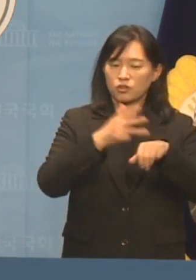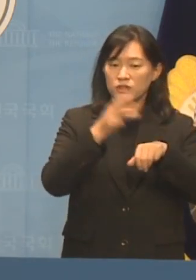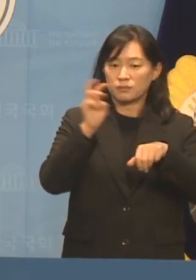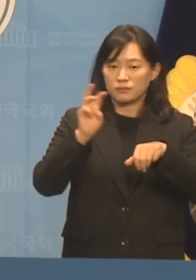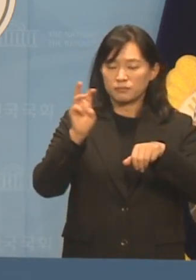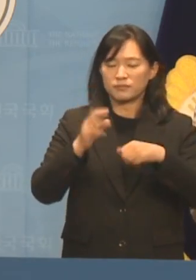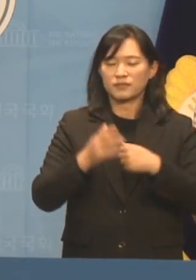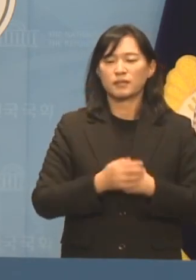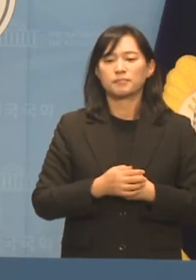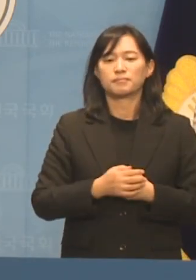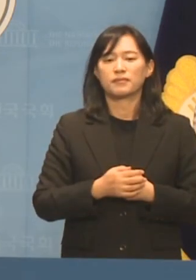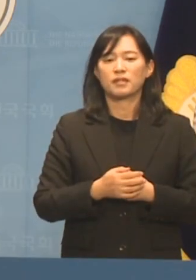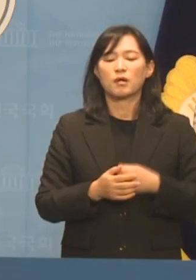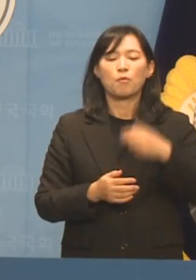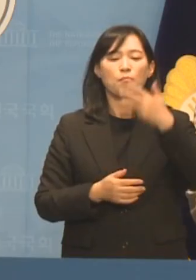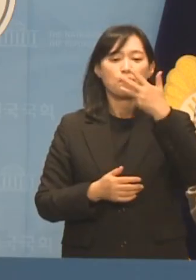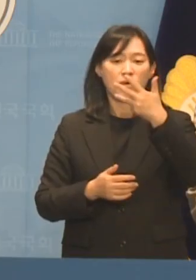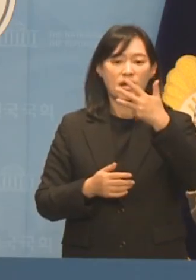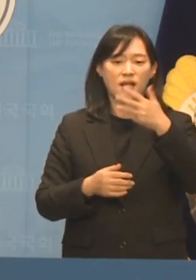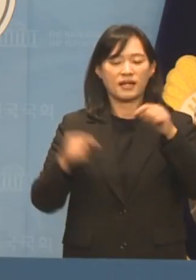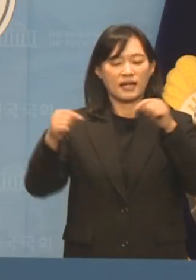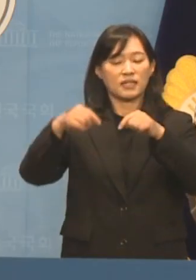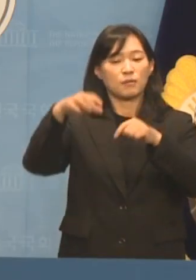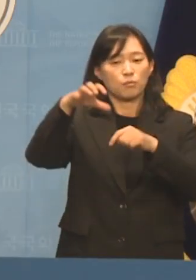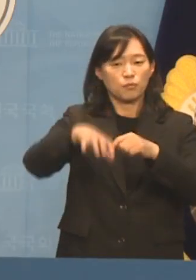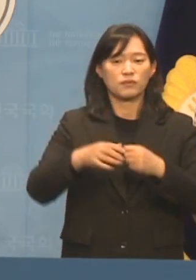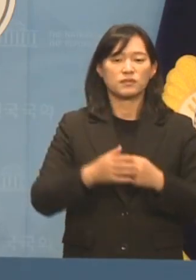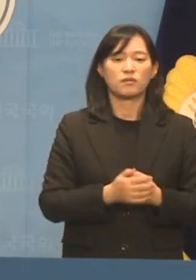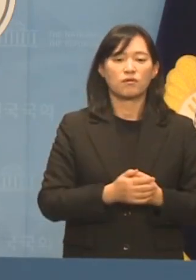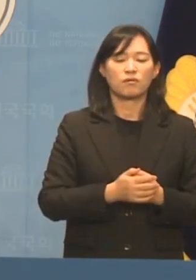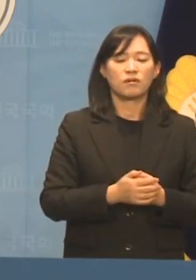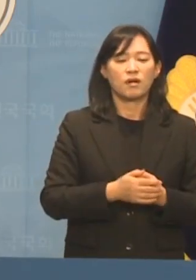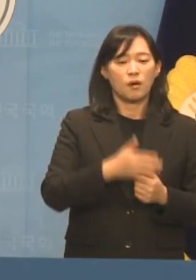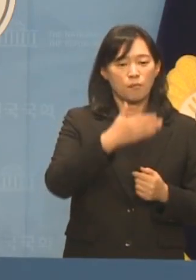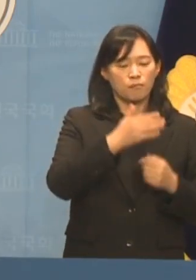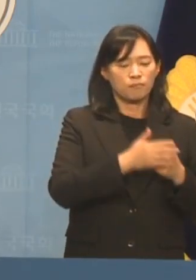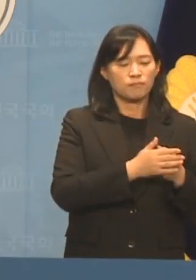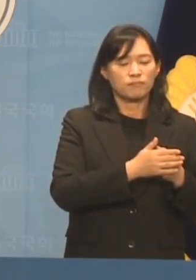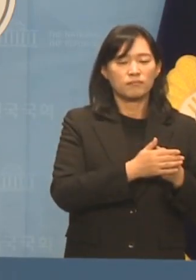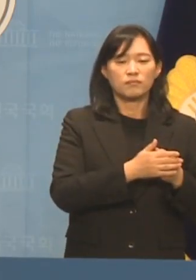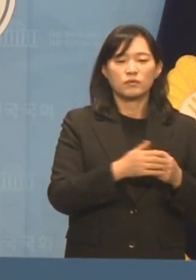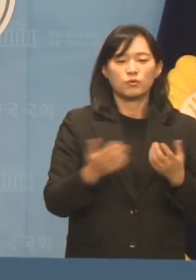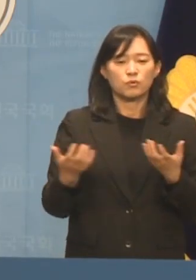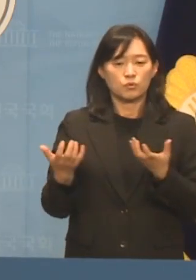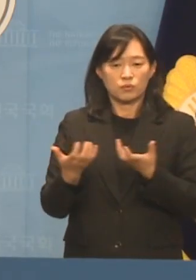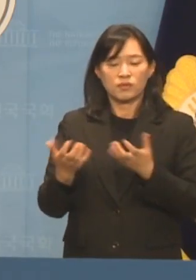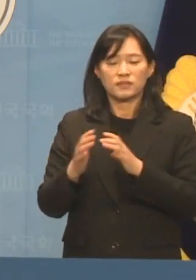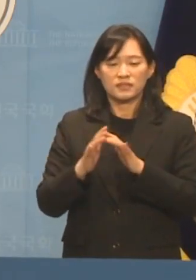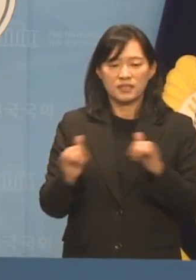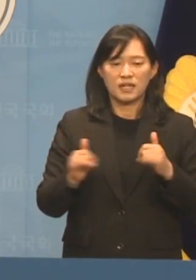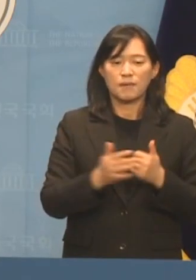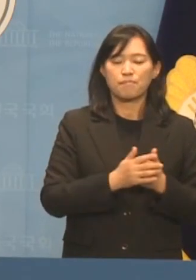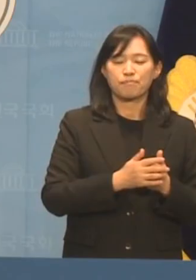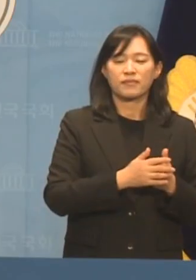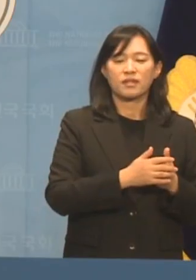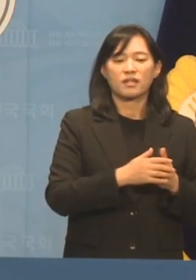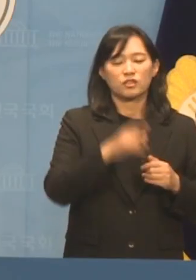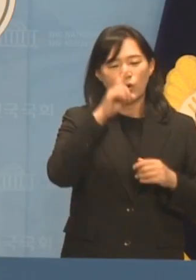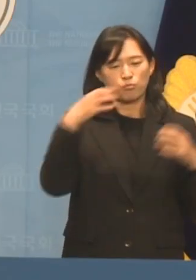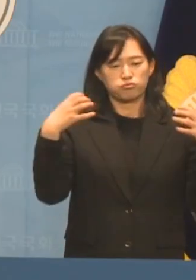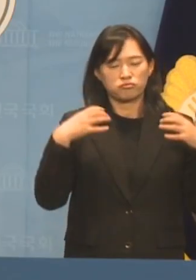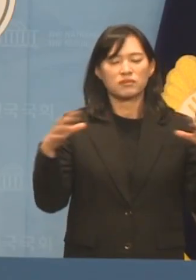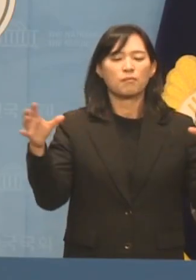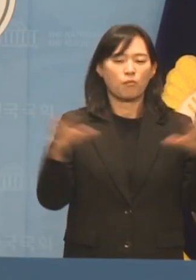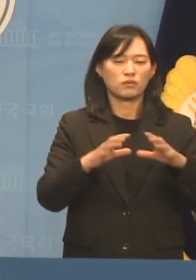회관 8간담회실에서 본사, 노조, 점주가 참여해서 정상화 방안을 찾기